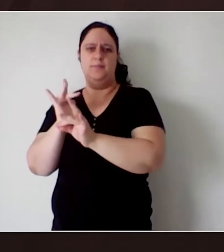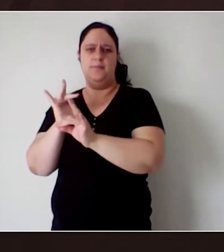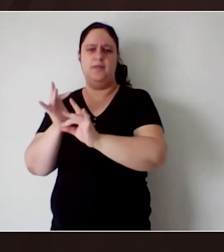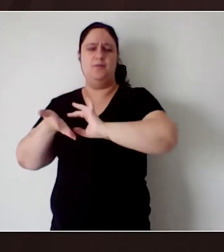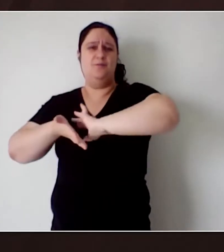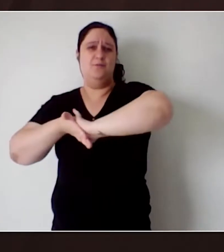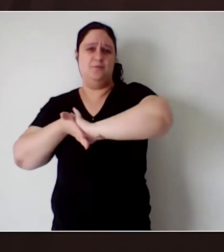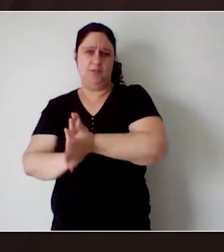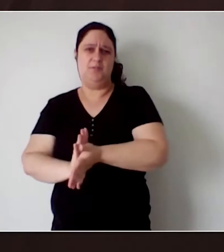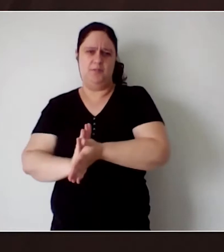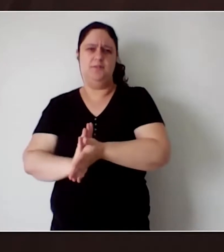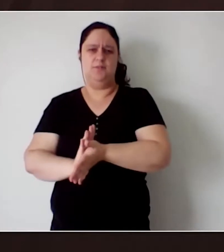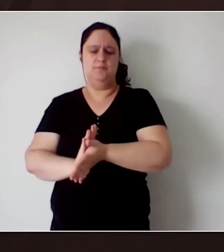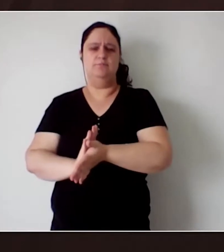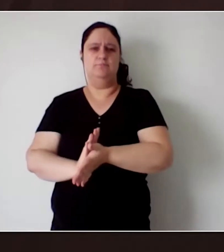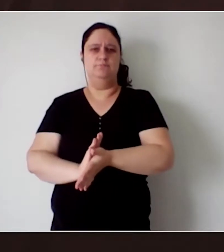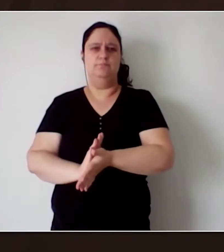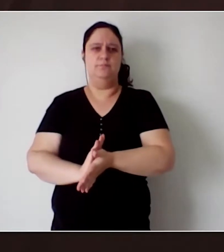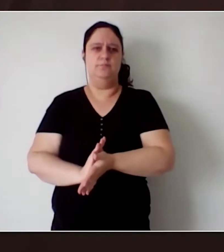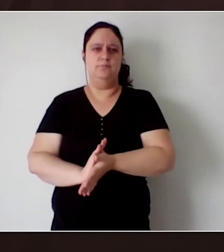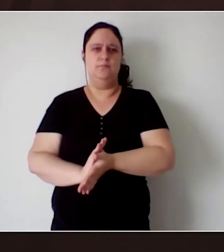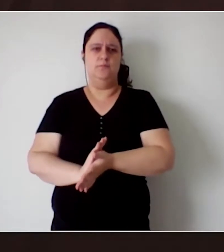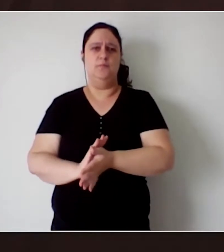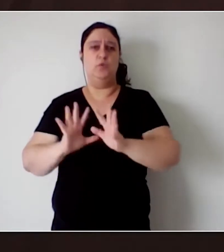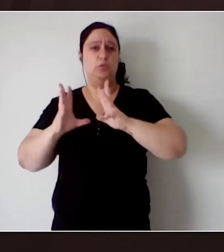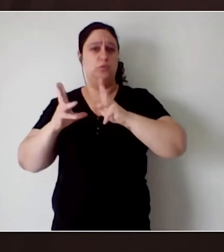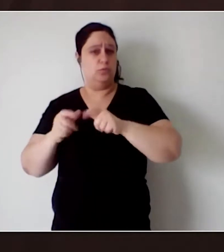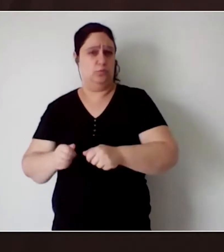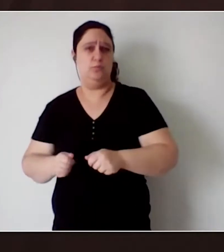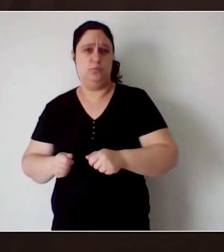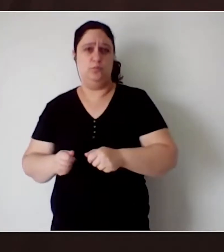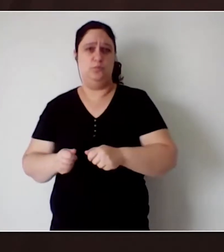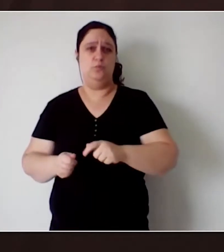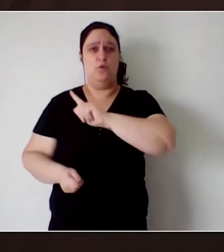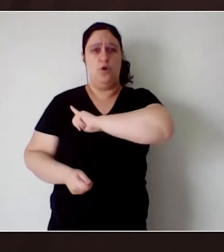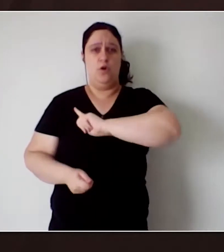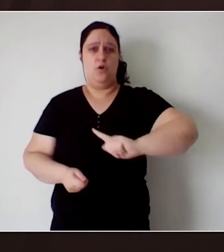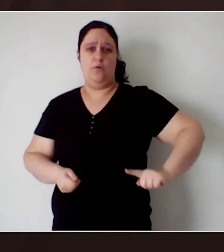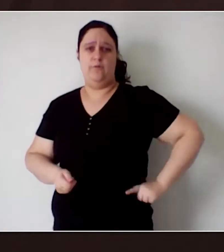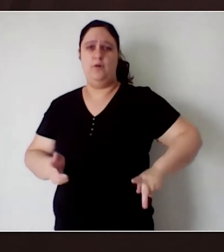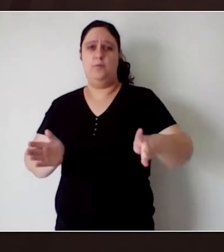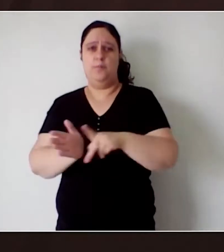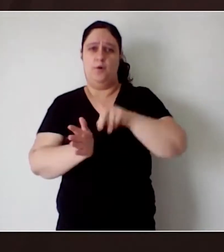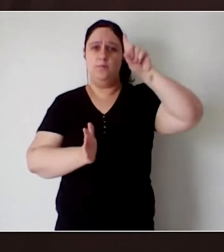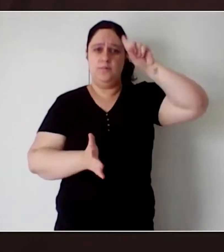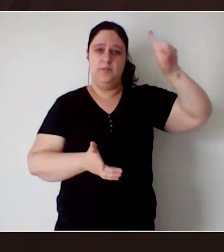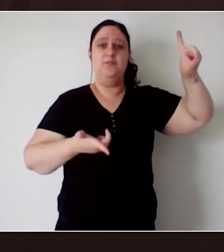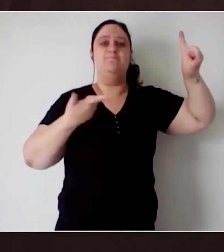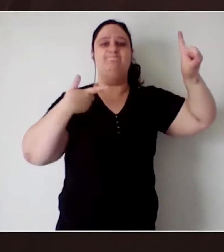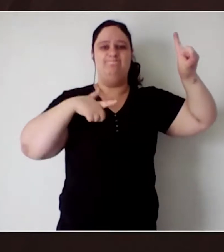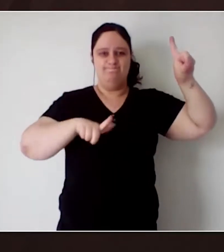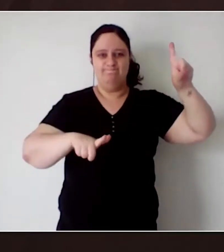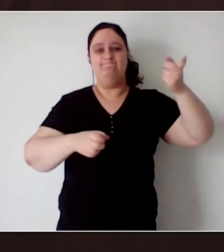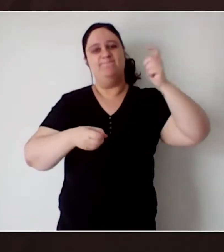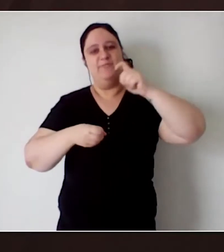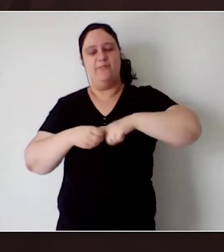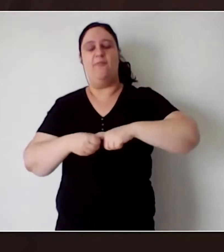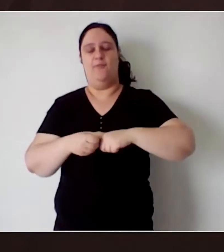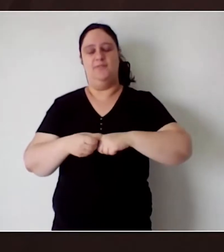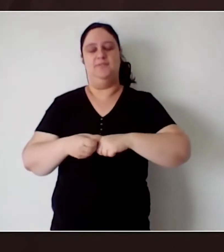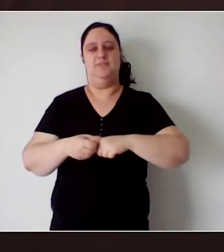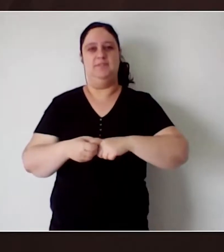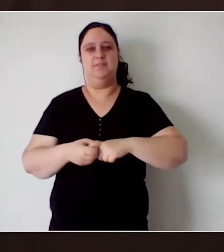de governo e restaurando o governo de Deus aqui na terra. É nessa direção que nós estamos